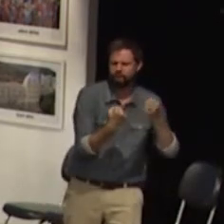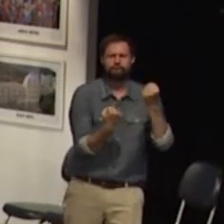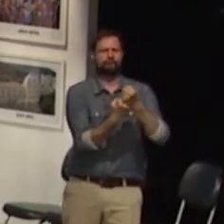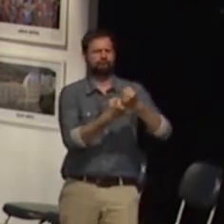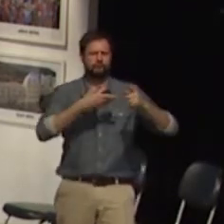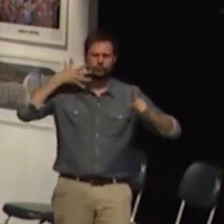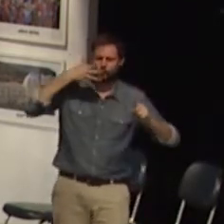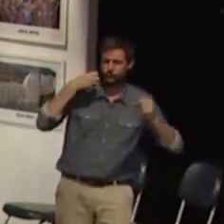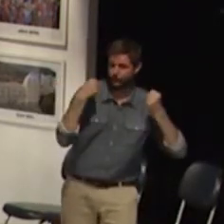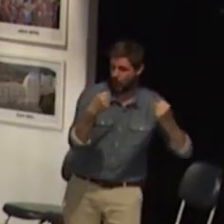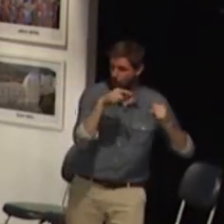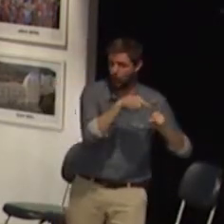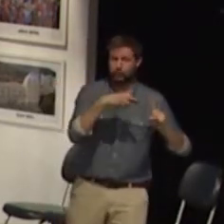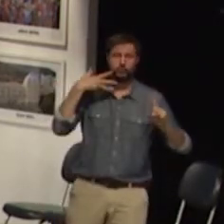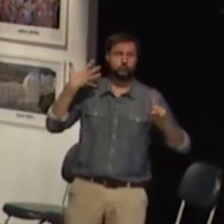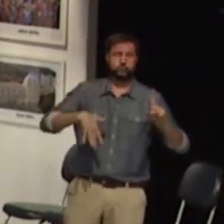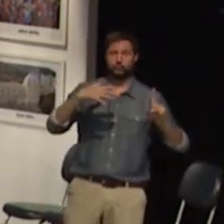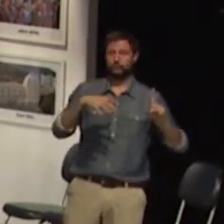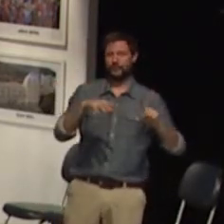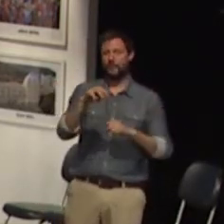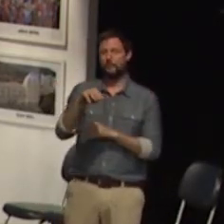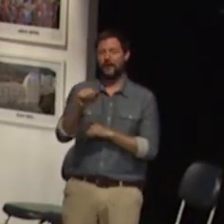ela é muito forte sobre o tema da inclusão. Então,